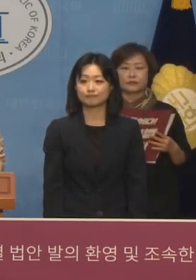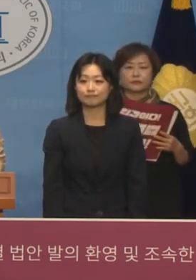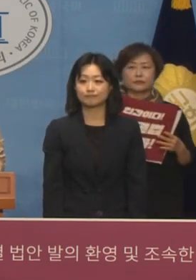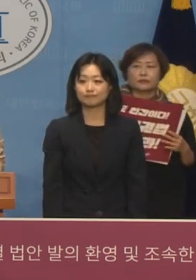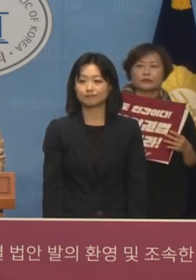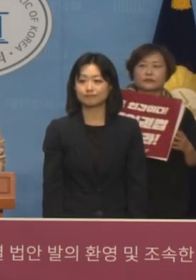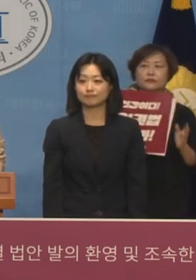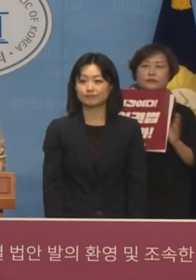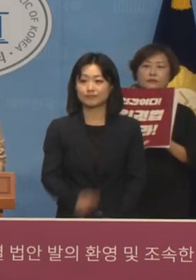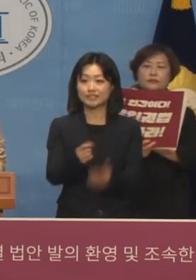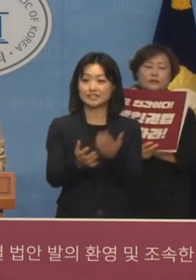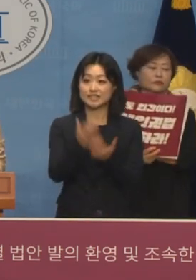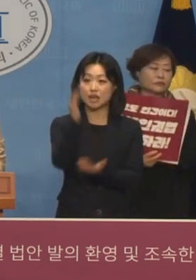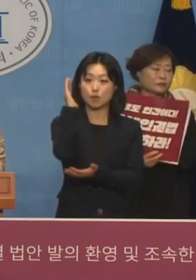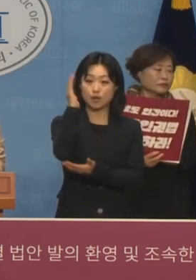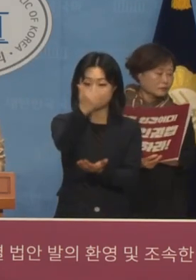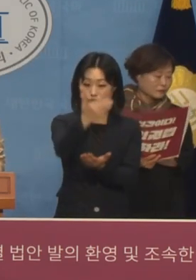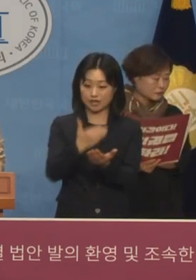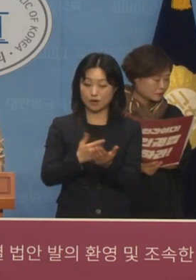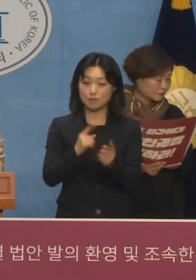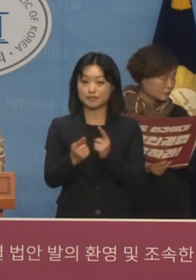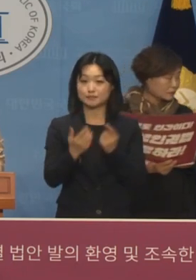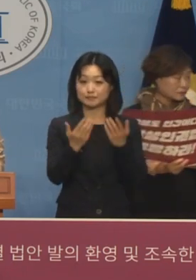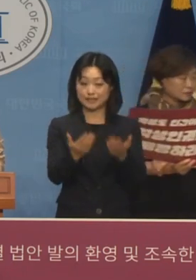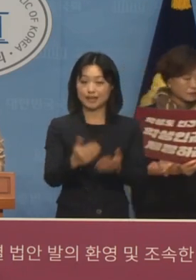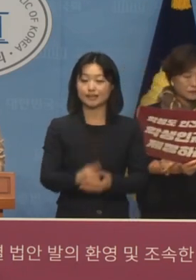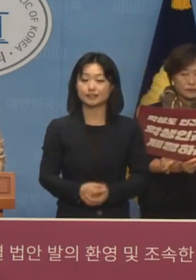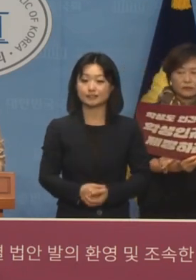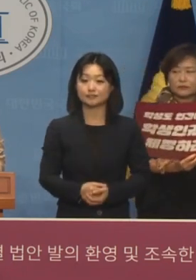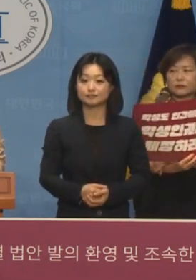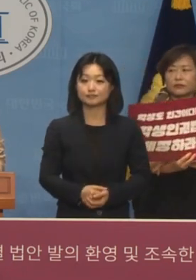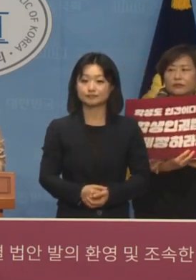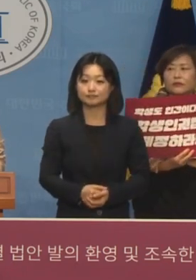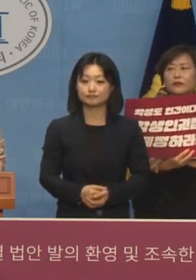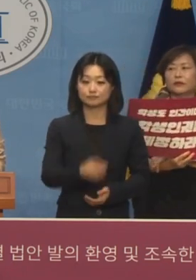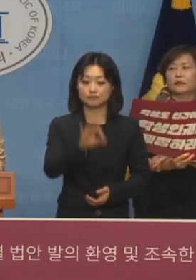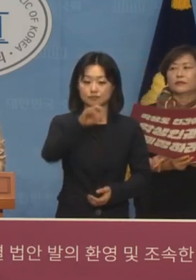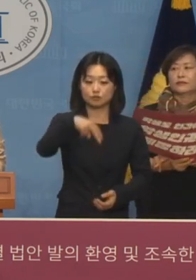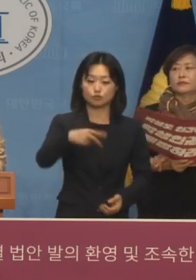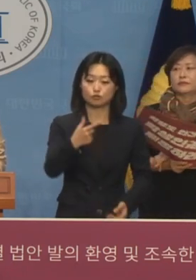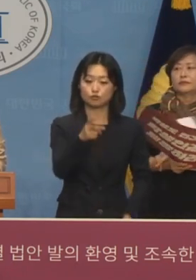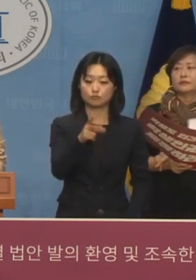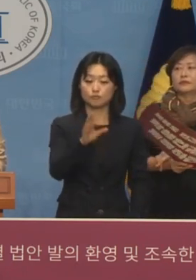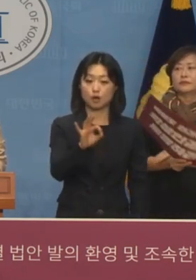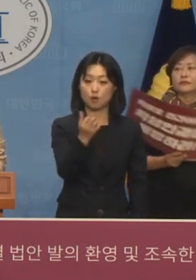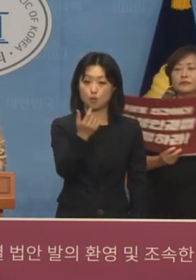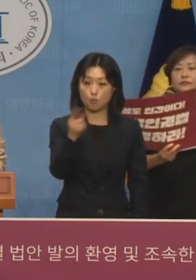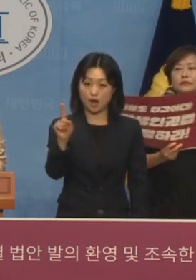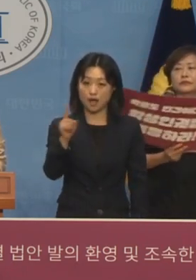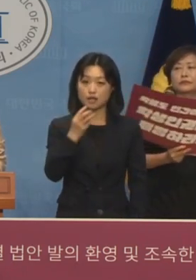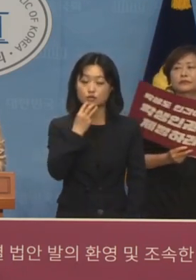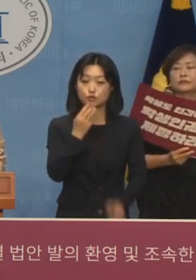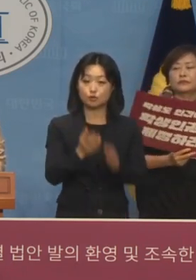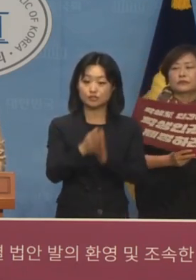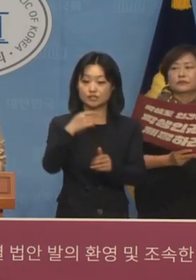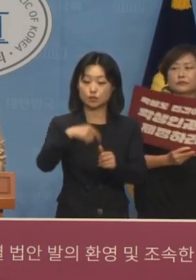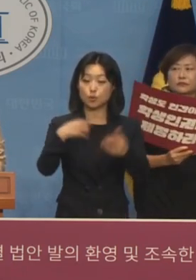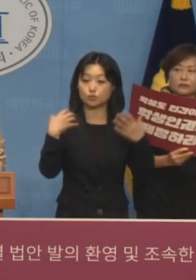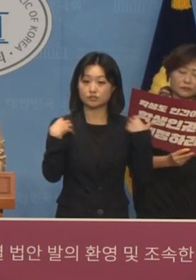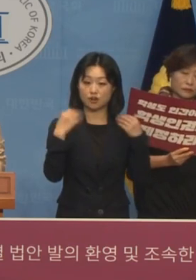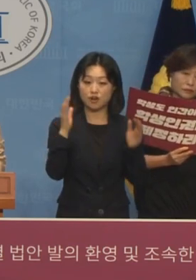네, 다음은 기자회견문 낭독이 있겠습니다. 기자회견문 낭독에는 윤명화 서울시